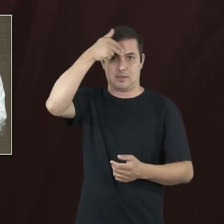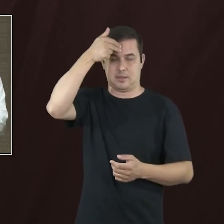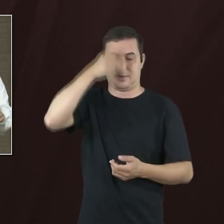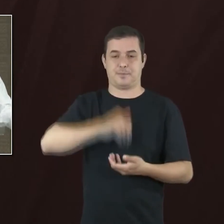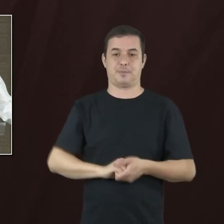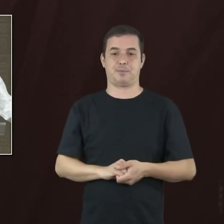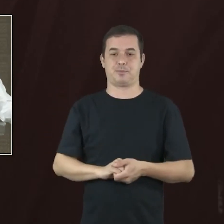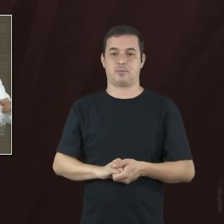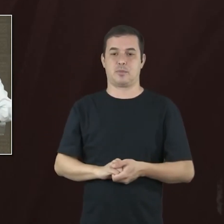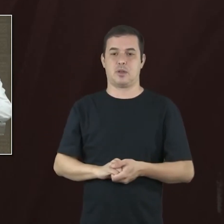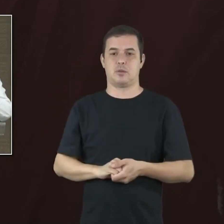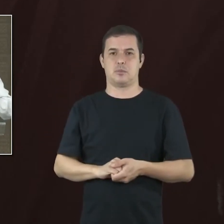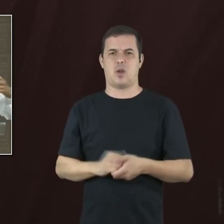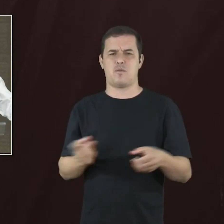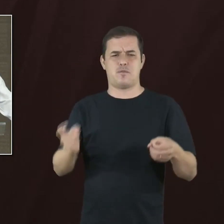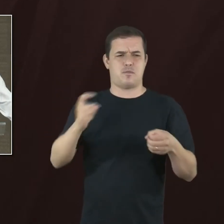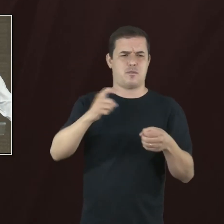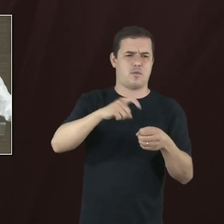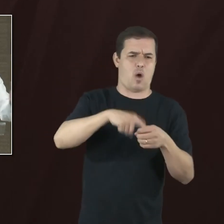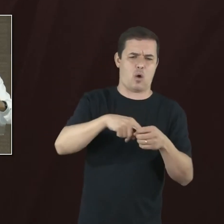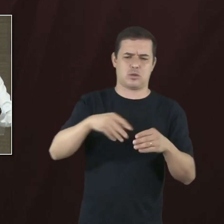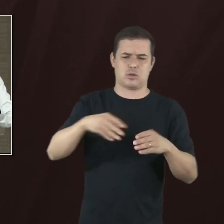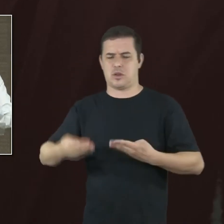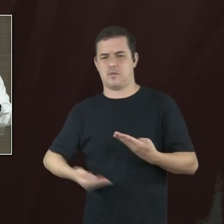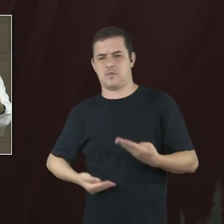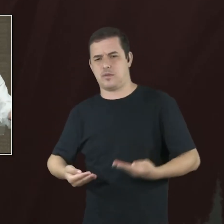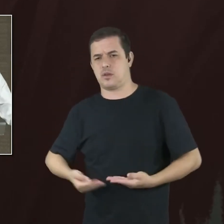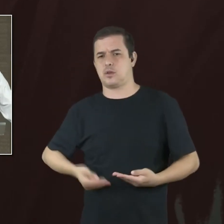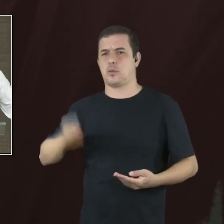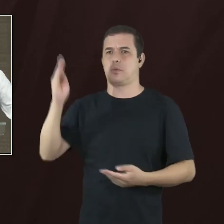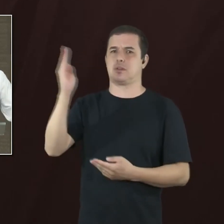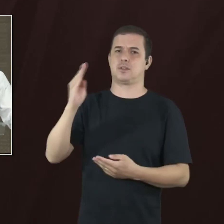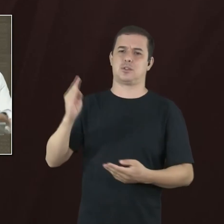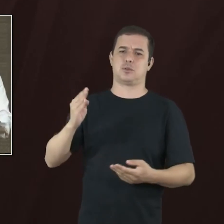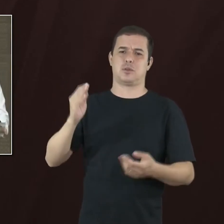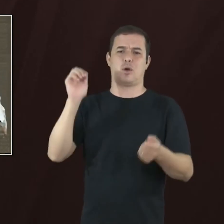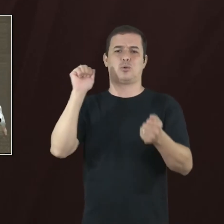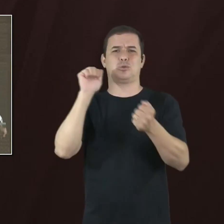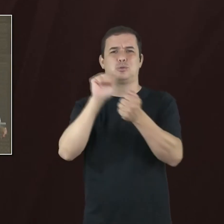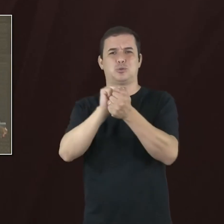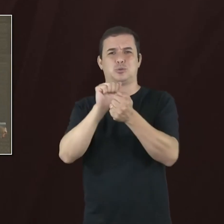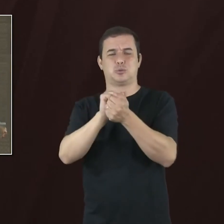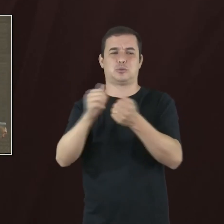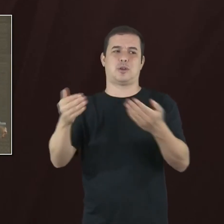Irmãos, depois de voltas e mais voltas e mais voltas, irmão, nós estamos aqui todos juntos.